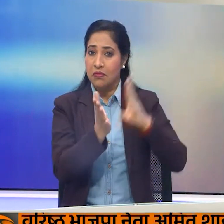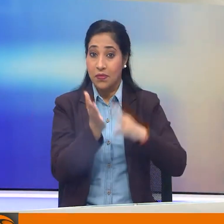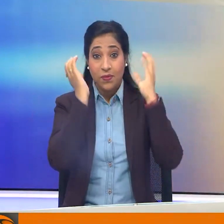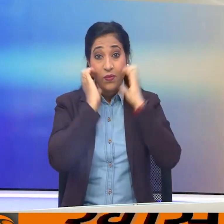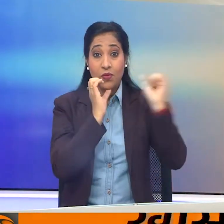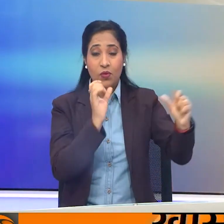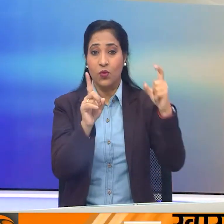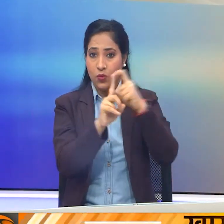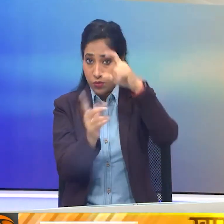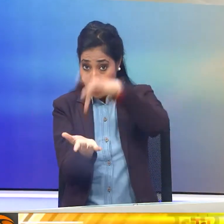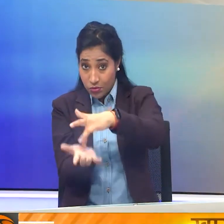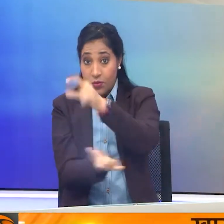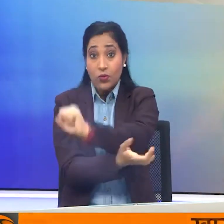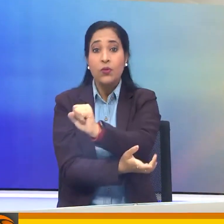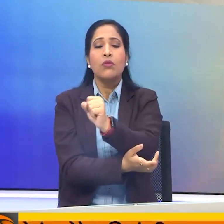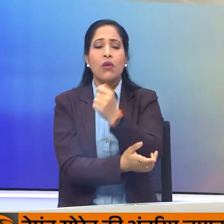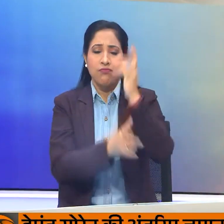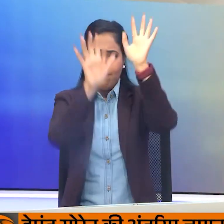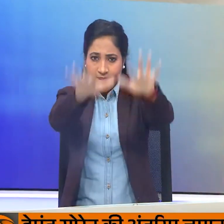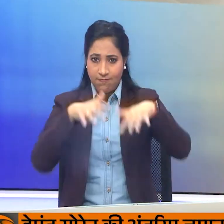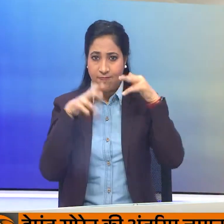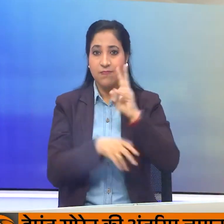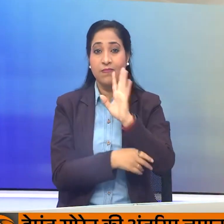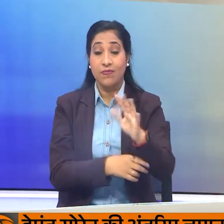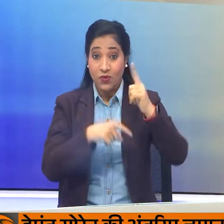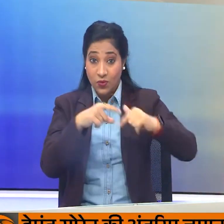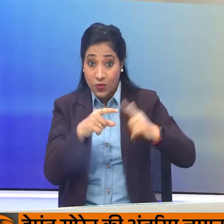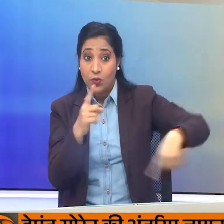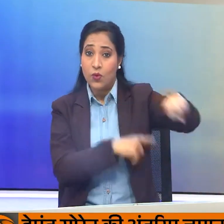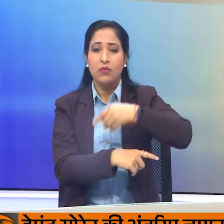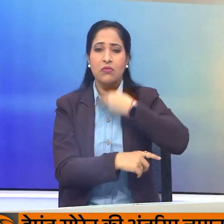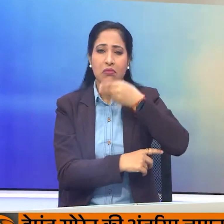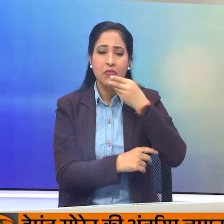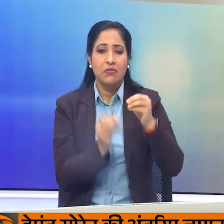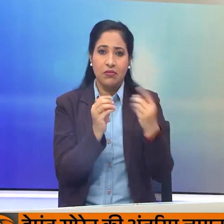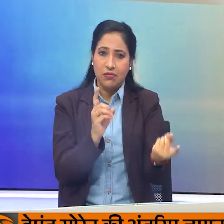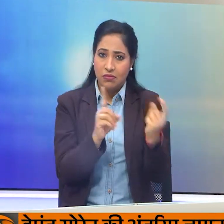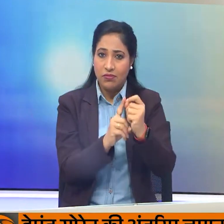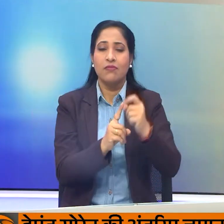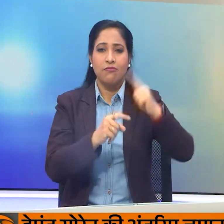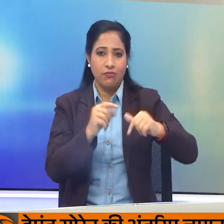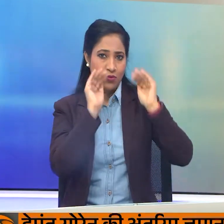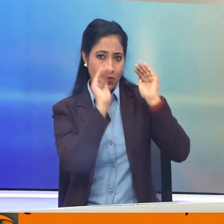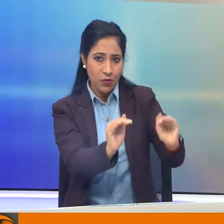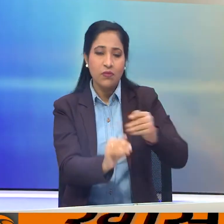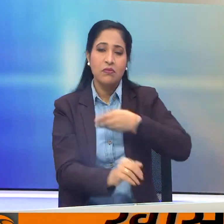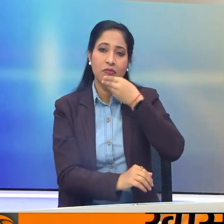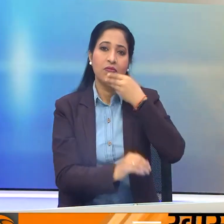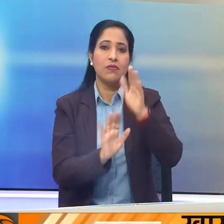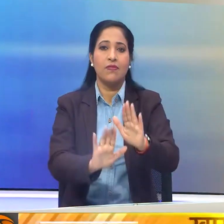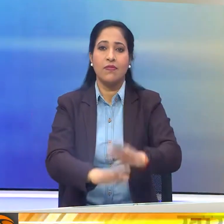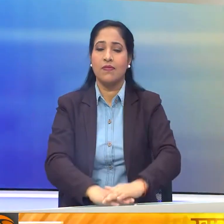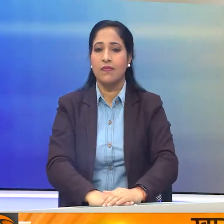मोदी द्वारका में रैली करते हुए नजर आएंगे और मतदाताओं से भाजपा के पक्ष में मतदान करने की अपील